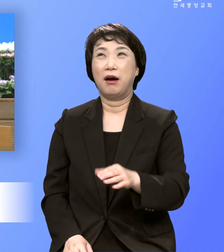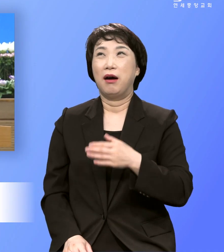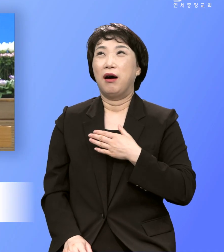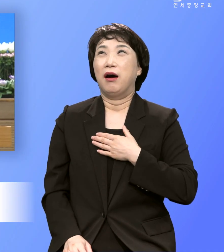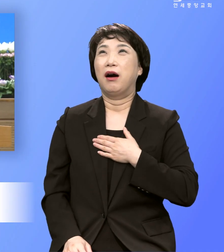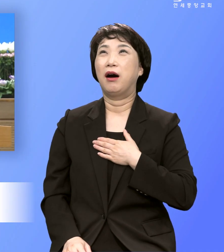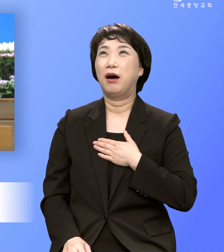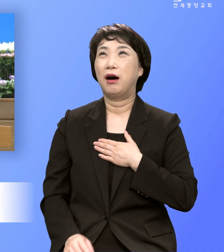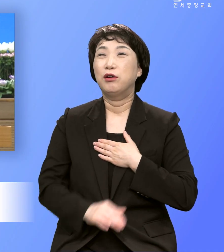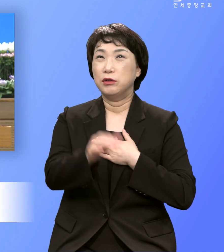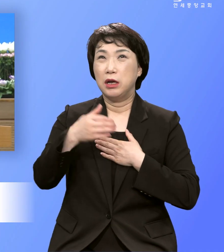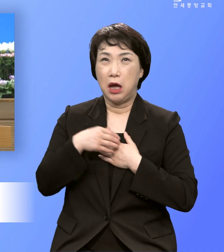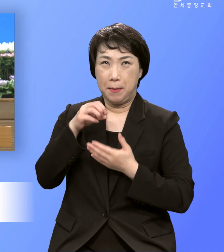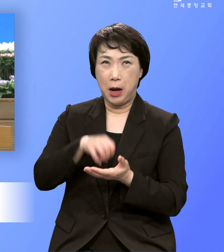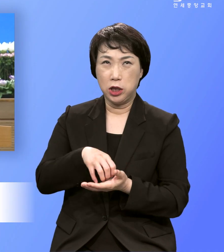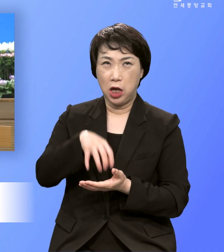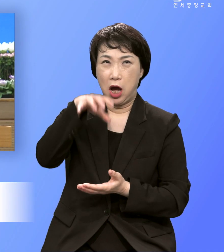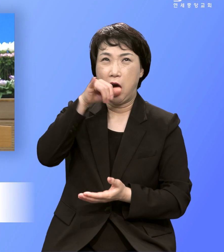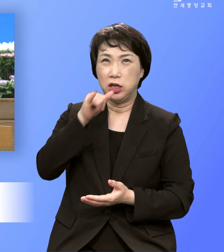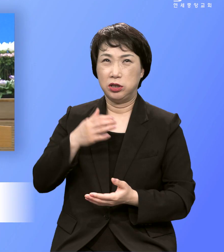나는 우리에게는 만나가 있다.